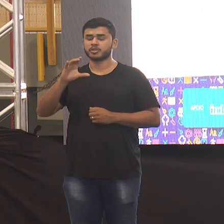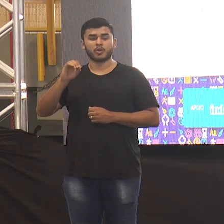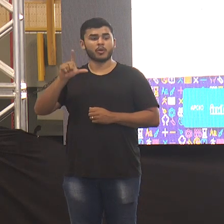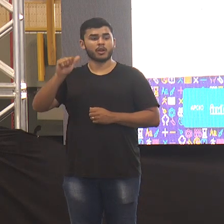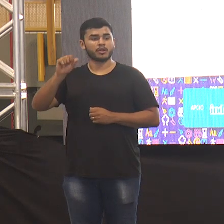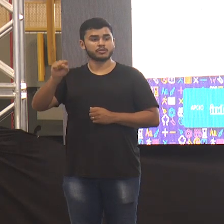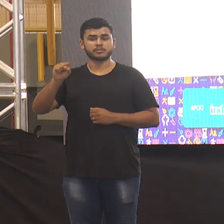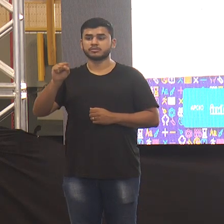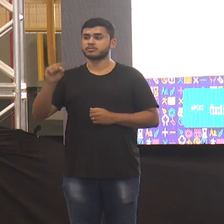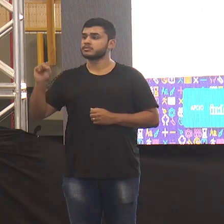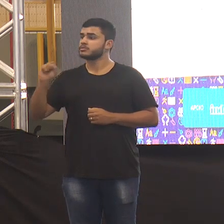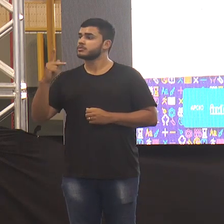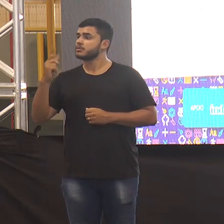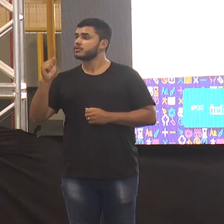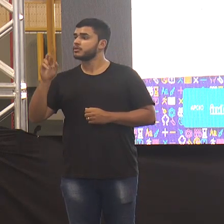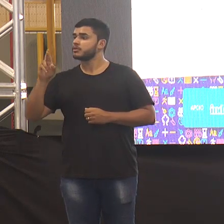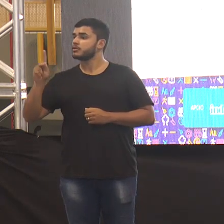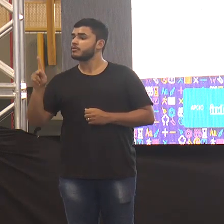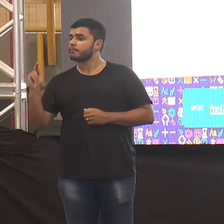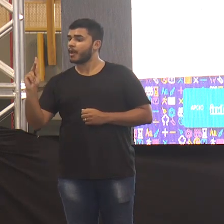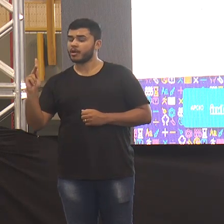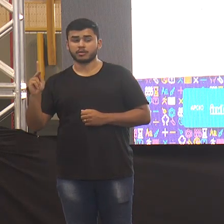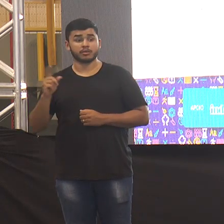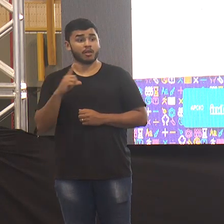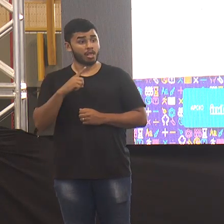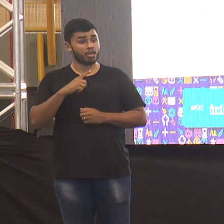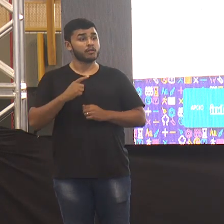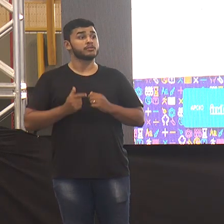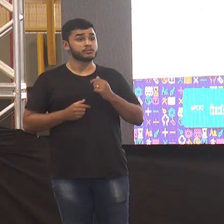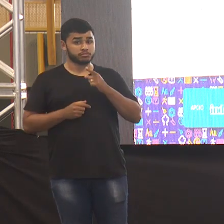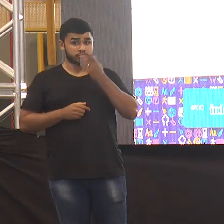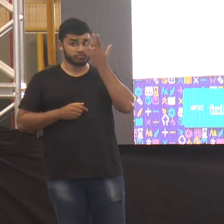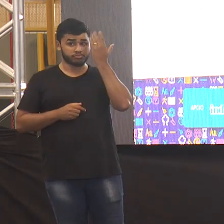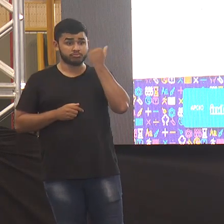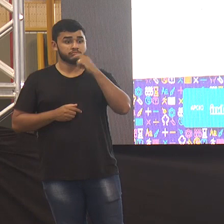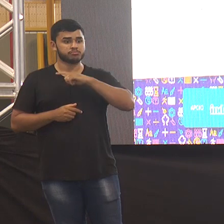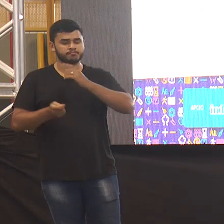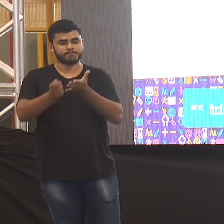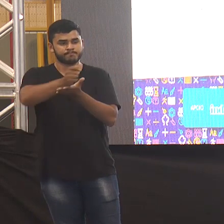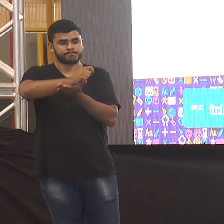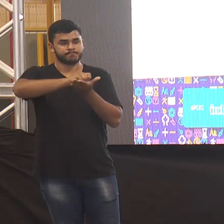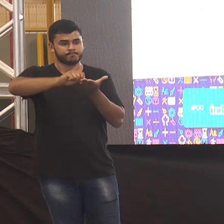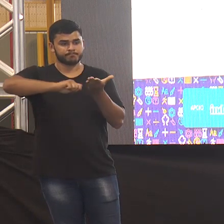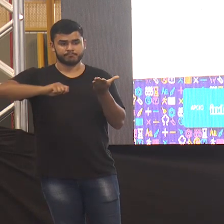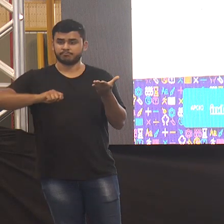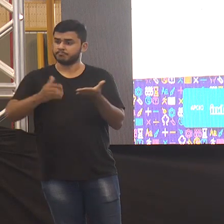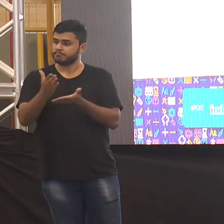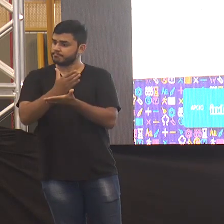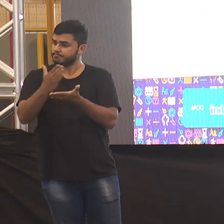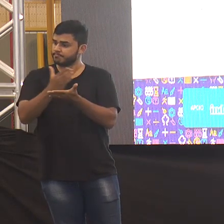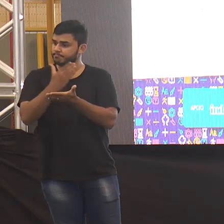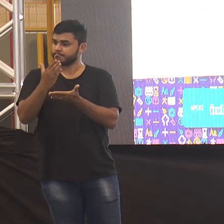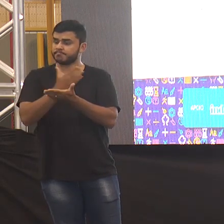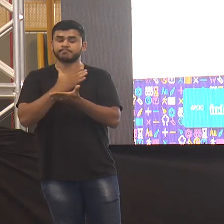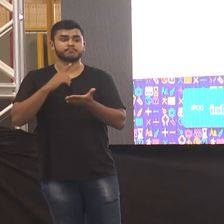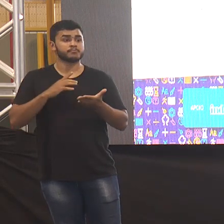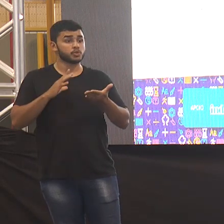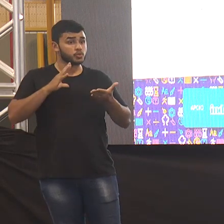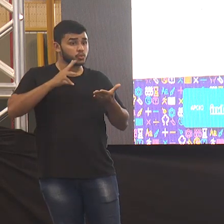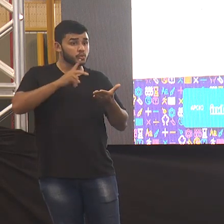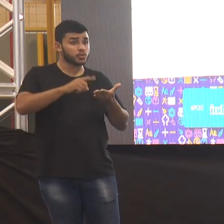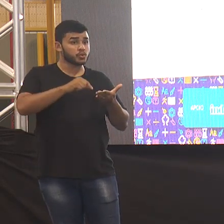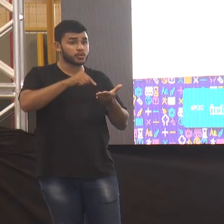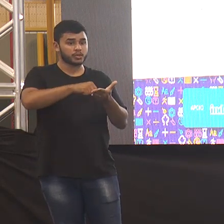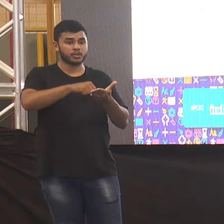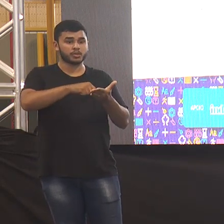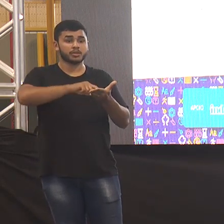Temos aqui alguns fãs do Nicholas Spark. O Nicholas Spark, além de ser um grande escritor, ele vê todos os livros dele